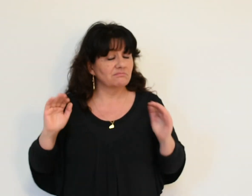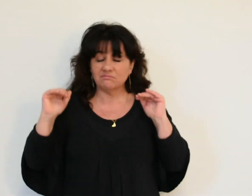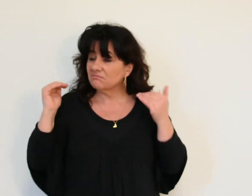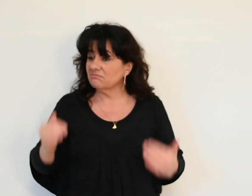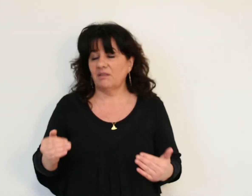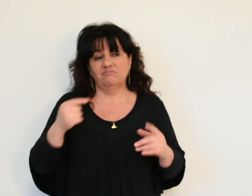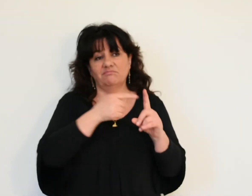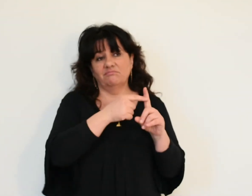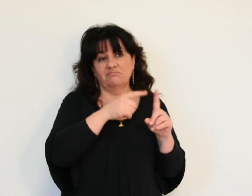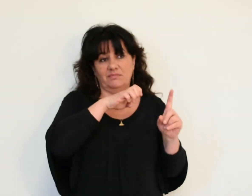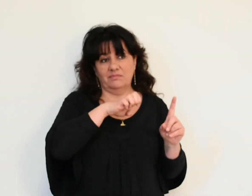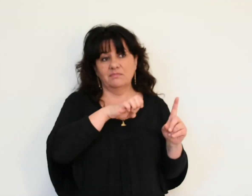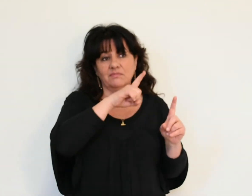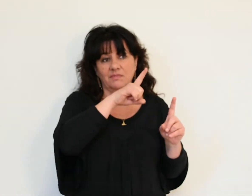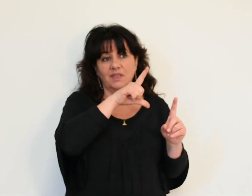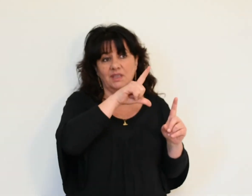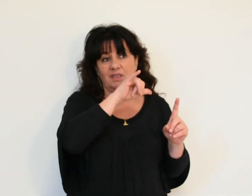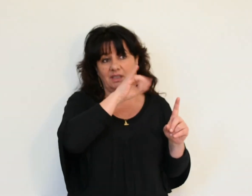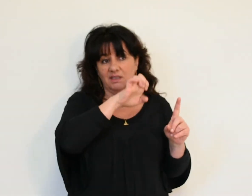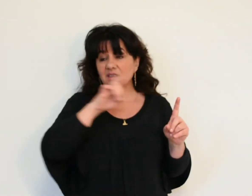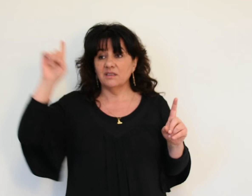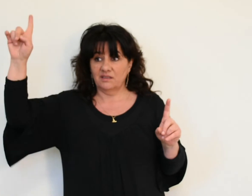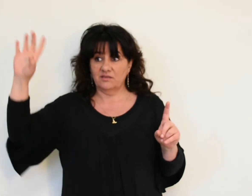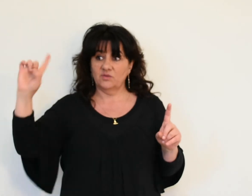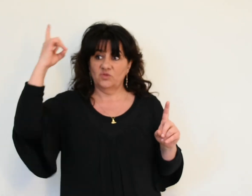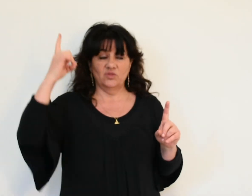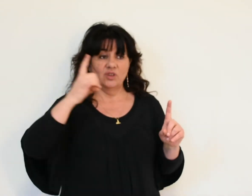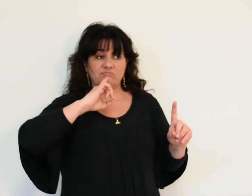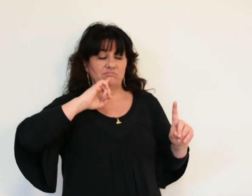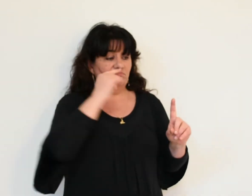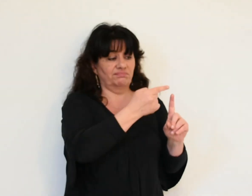Pourtant, Élie ne fut envoyé vers aucune d'entre elles,